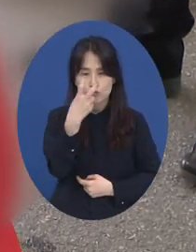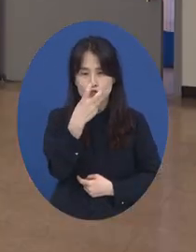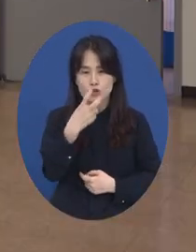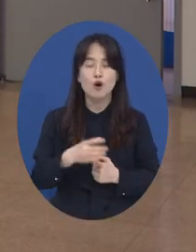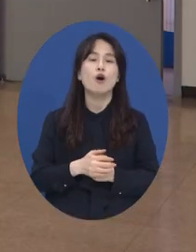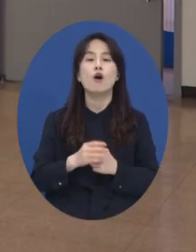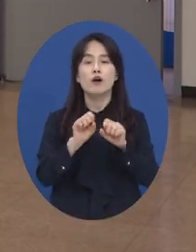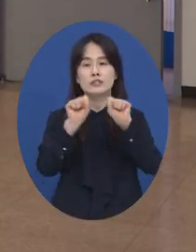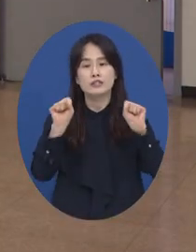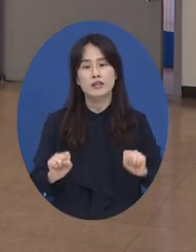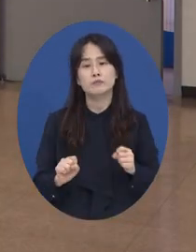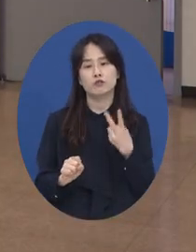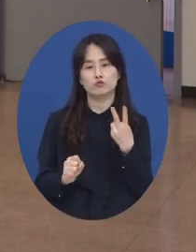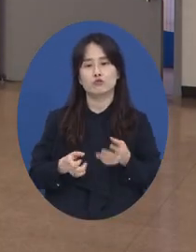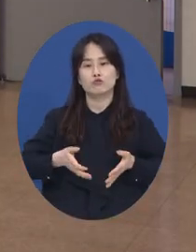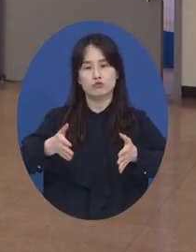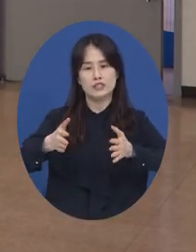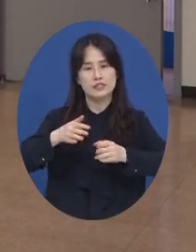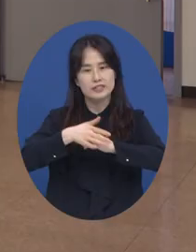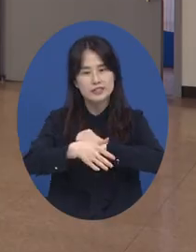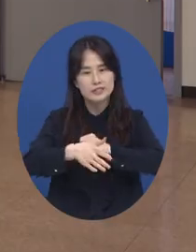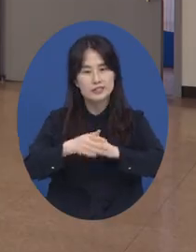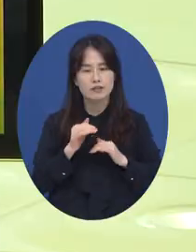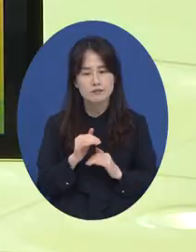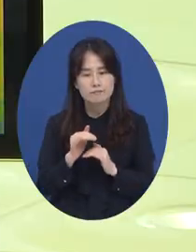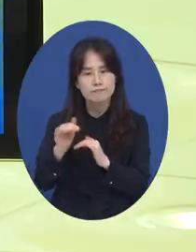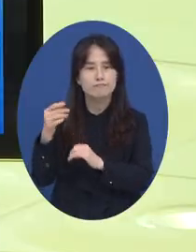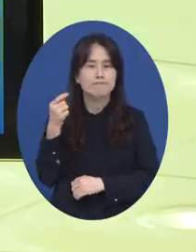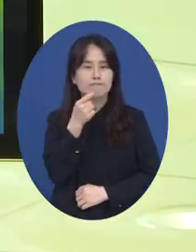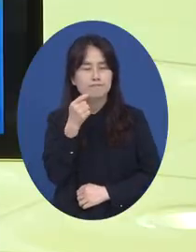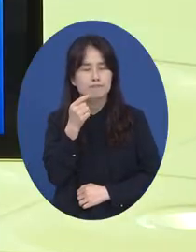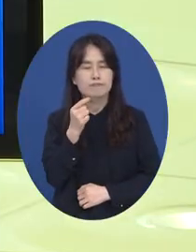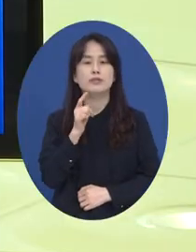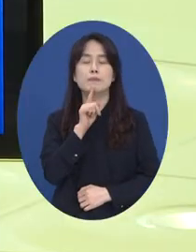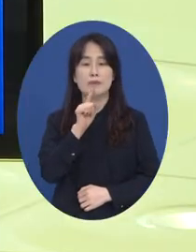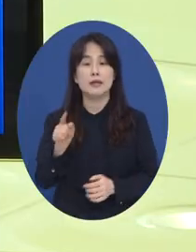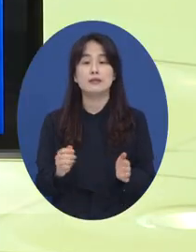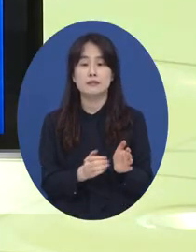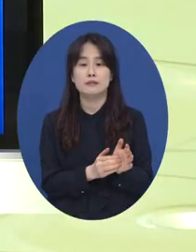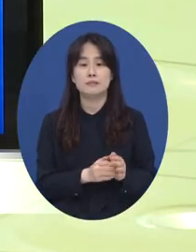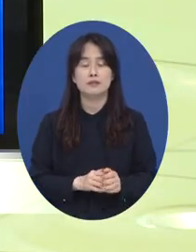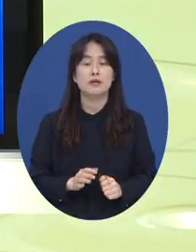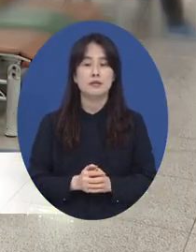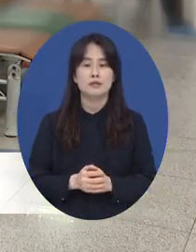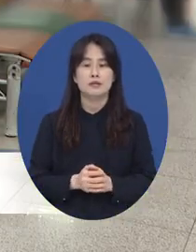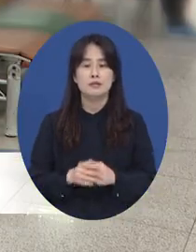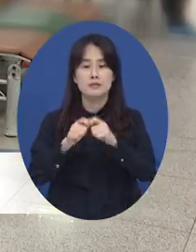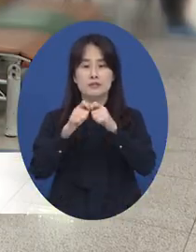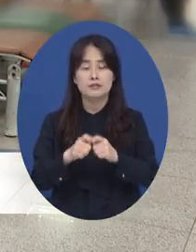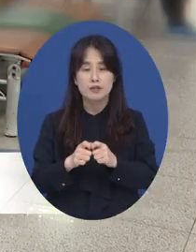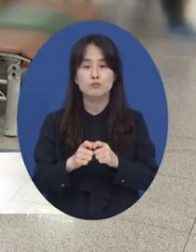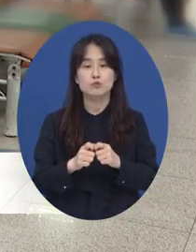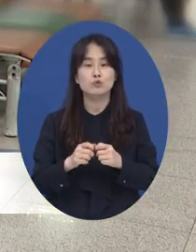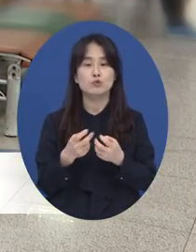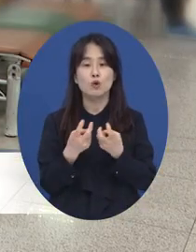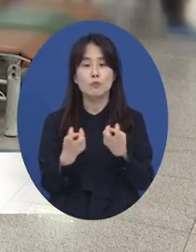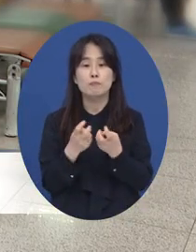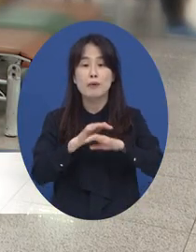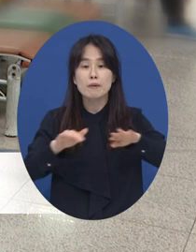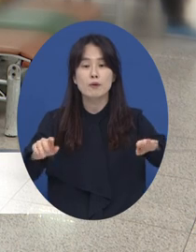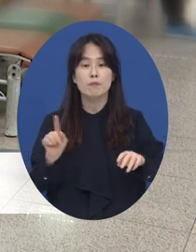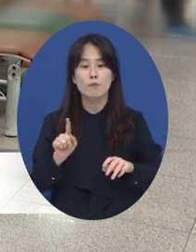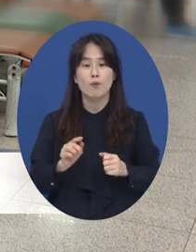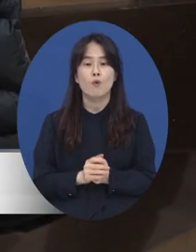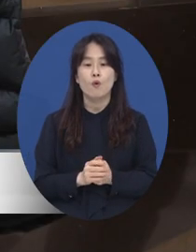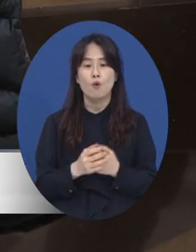높이는 투트랙 방식의 대책을 꼼꼼히 추진하겠다고 밝혔습니다 세부 대응책을 내놨는데 경기력 확진